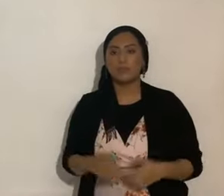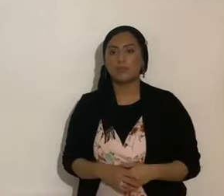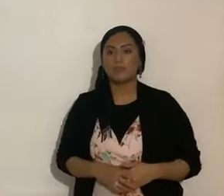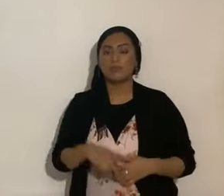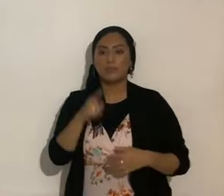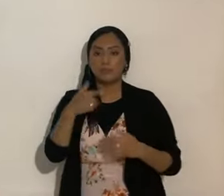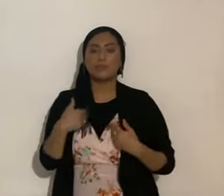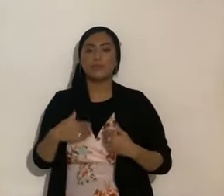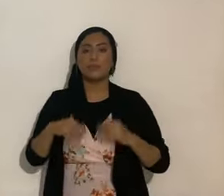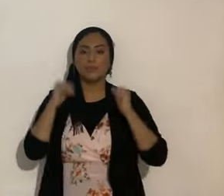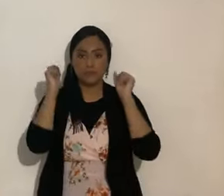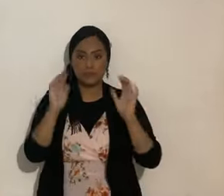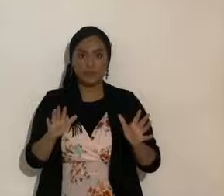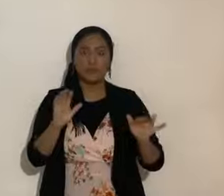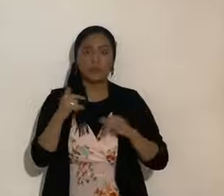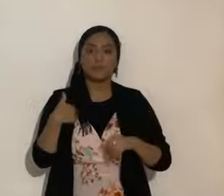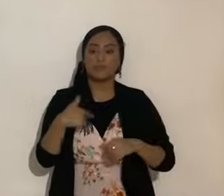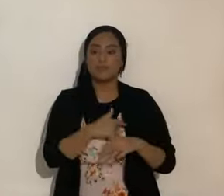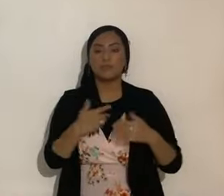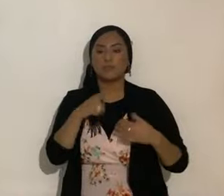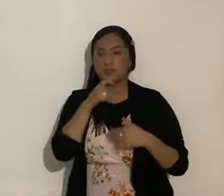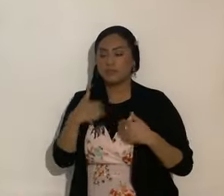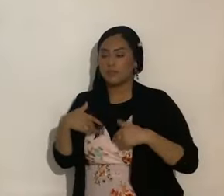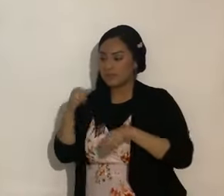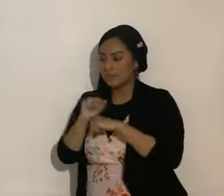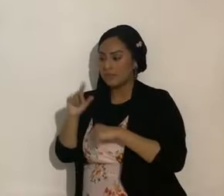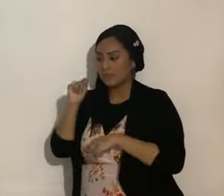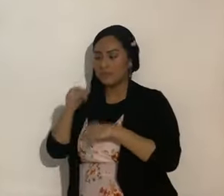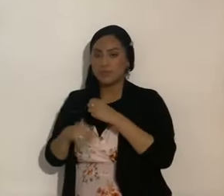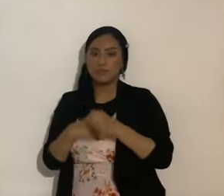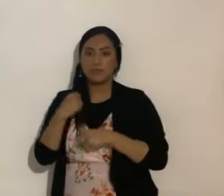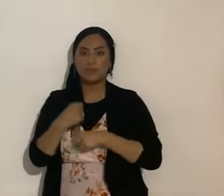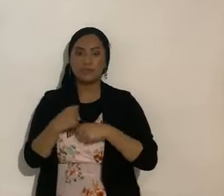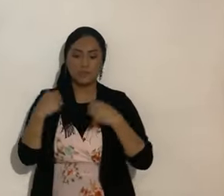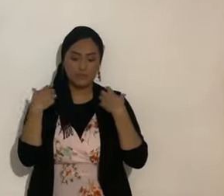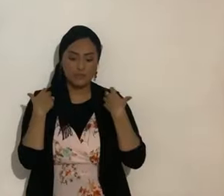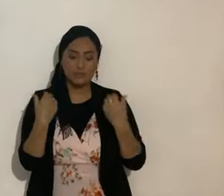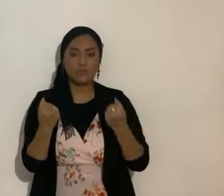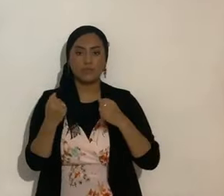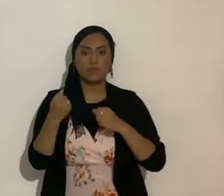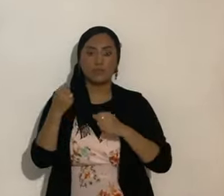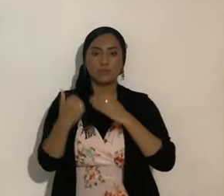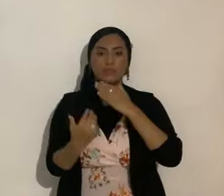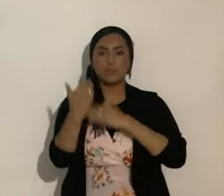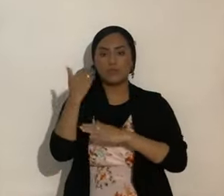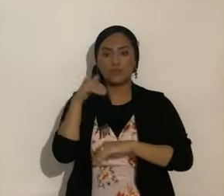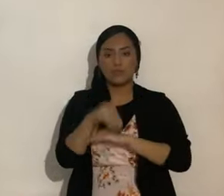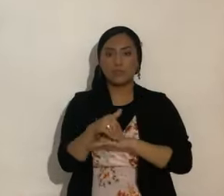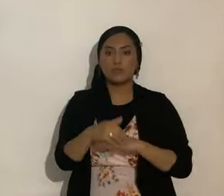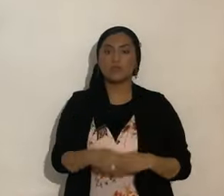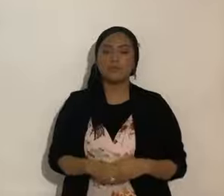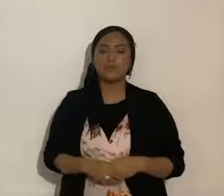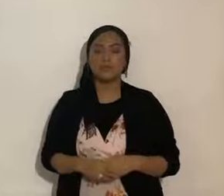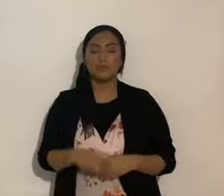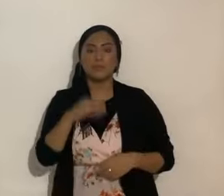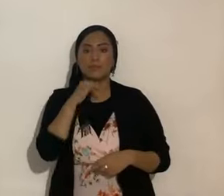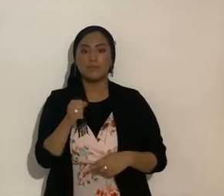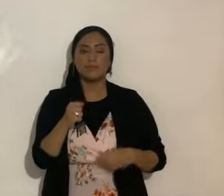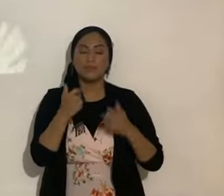una recompensa como los que hemos trabajado por 20 años intensamente día y noche. Es decir, este es un